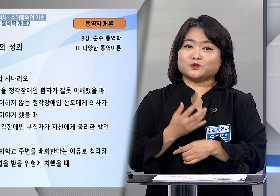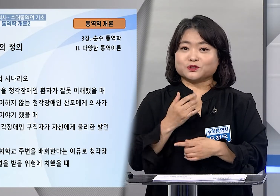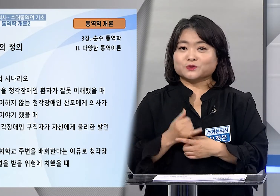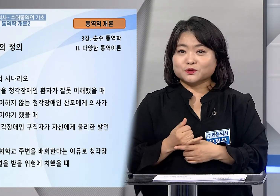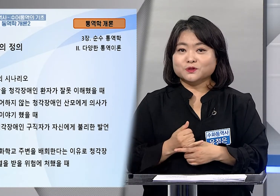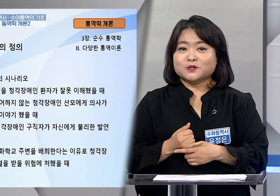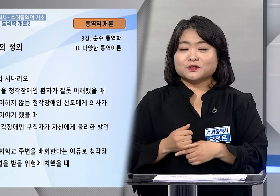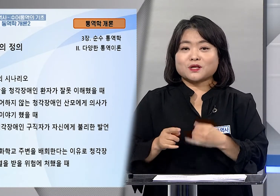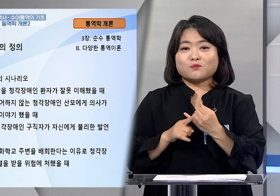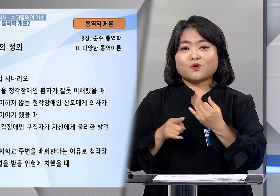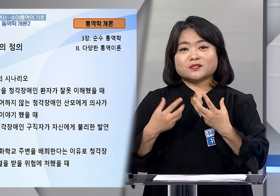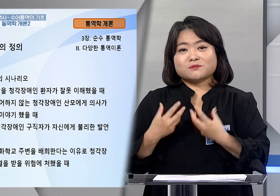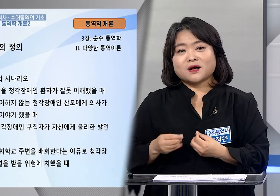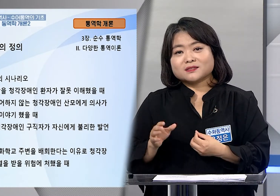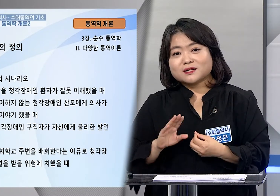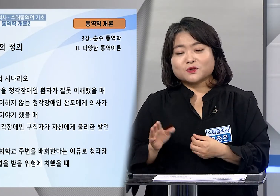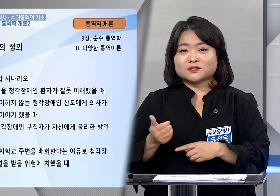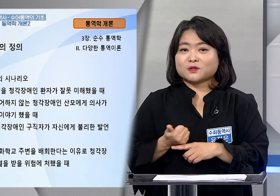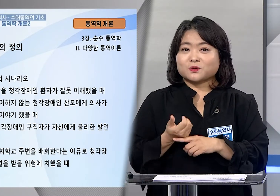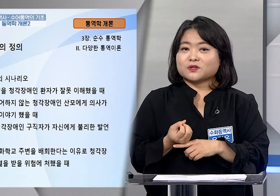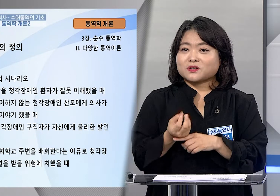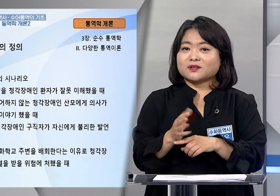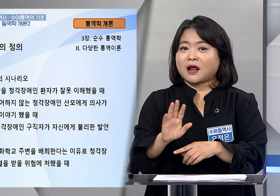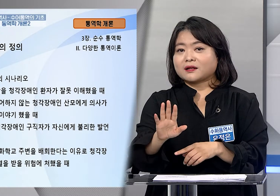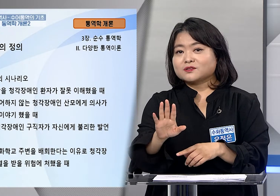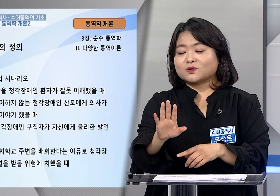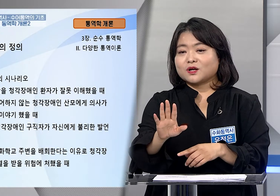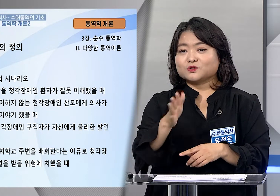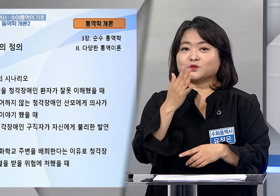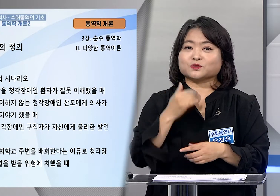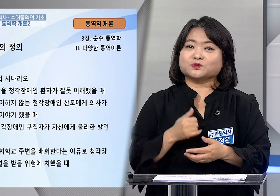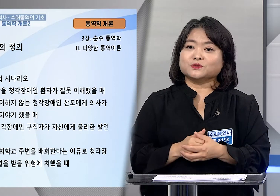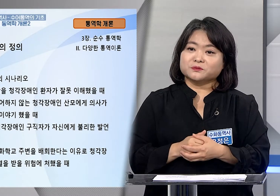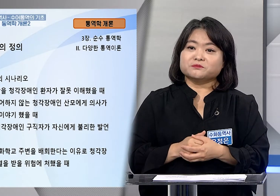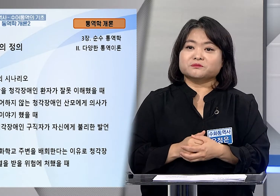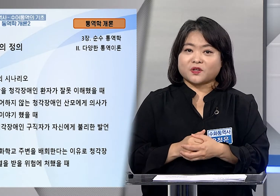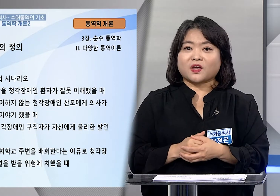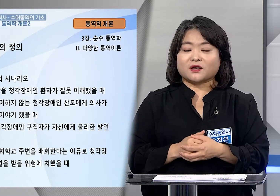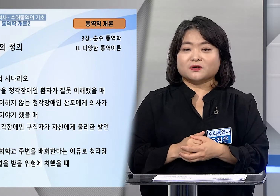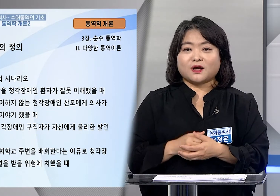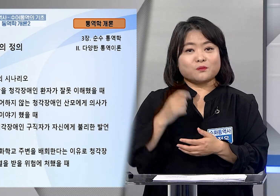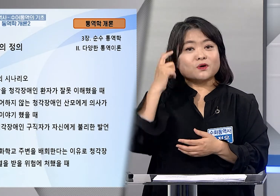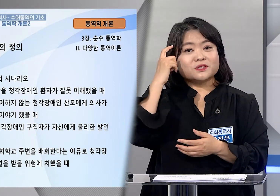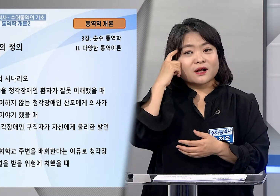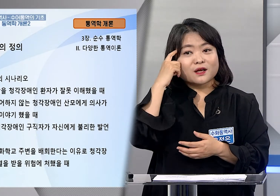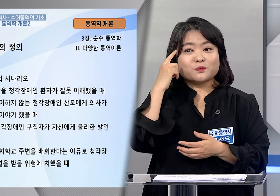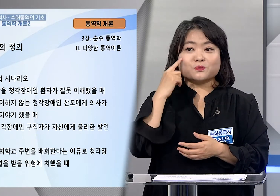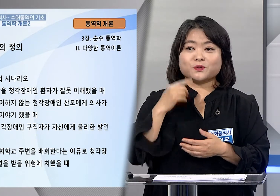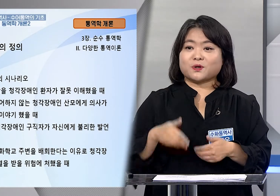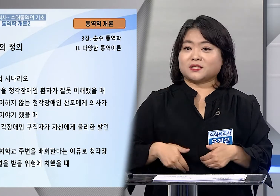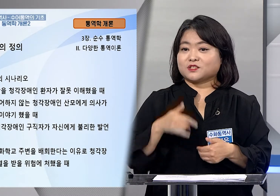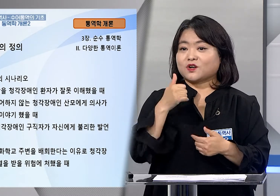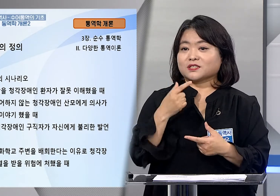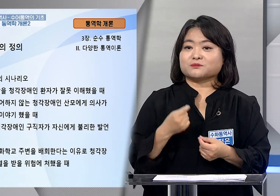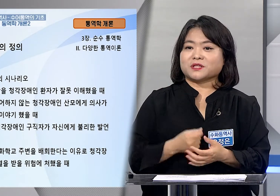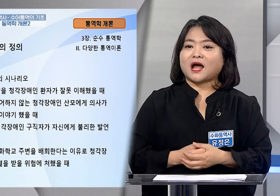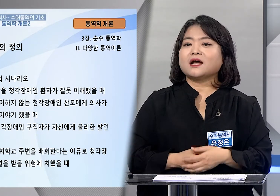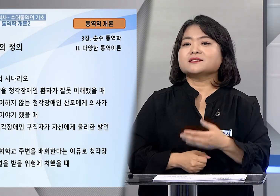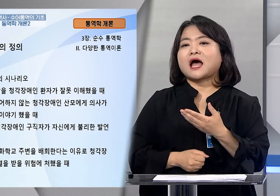수도 있고 산모가 실망하지 않기 위해서 나는 통역 전달 안 했어. 할 수도 있고 네, 한번 생각해 볼 필요가 있을 것 같습니다. 자,